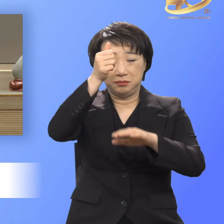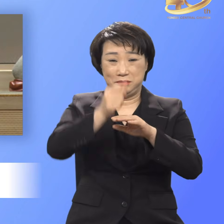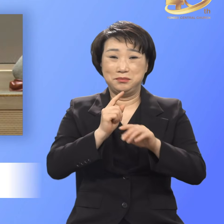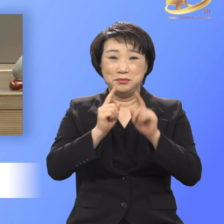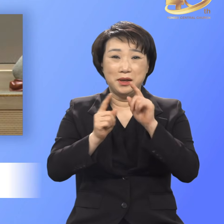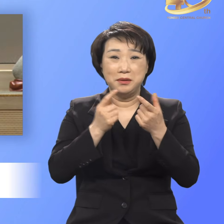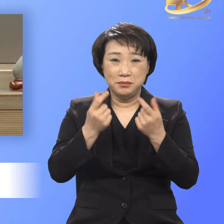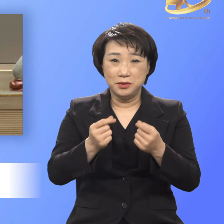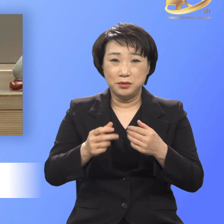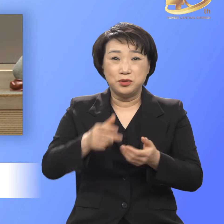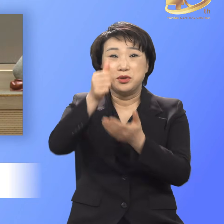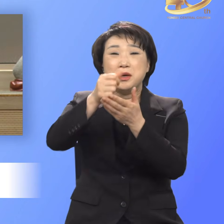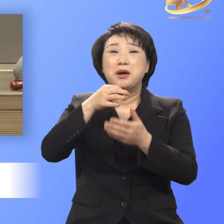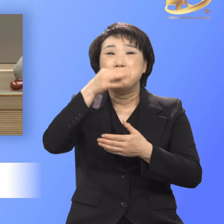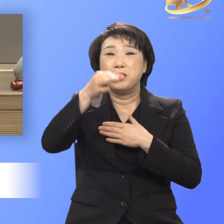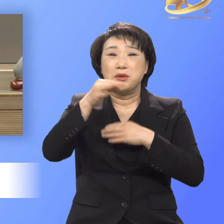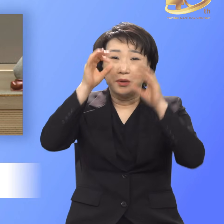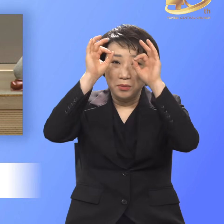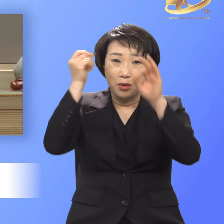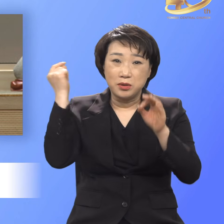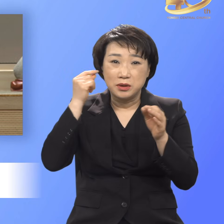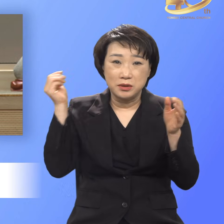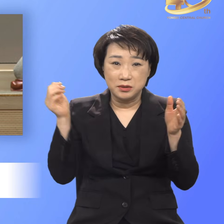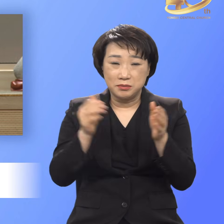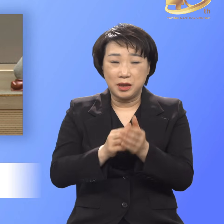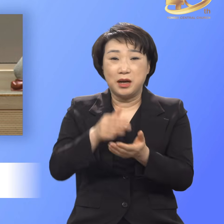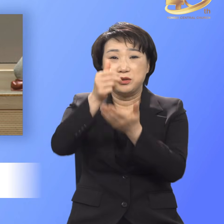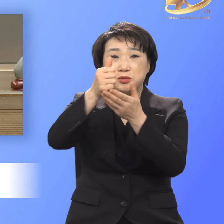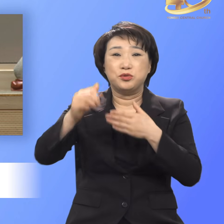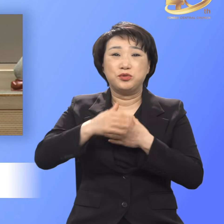유언과도 같이 주님의 목소리 들었습니다.